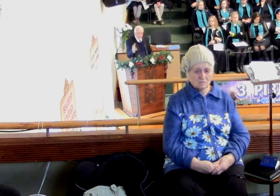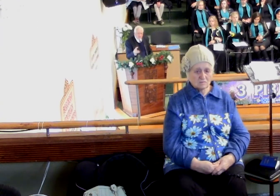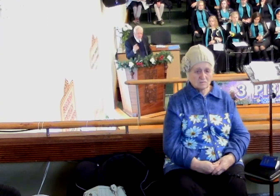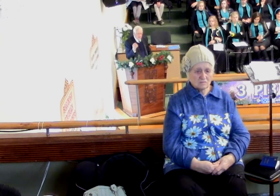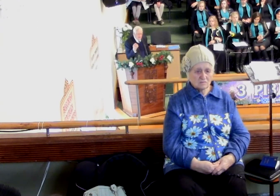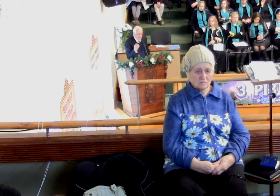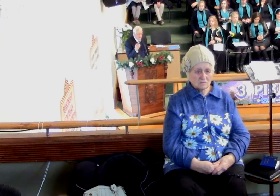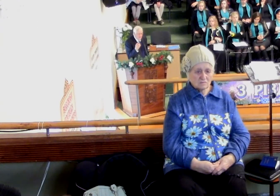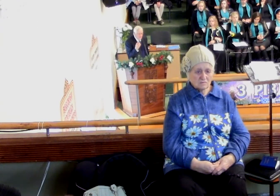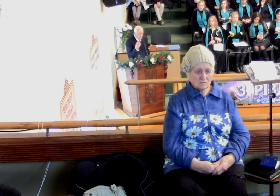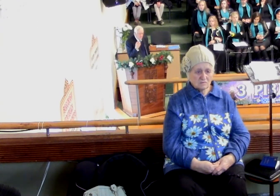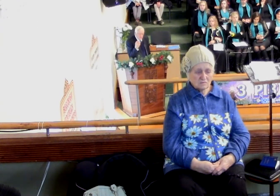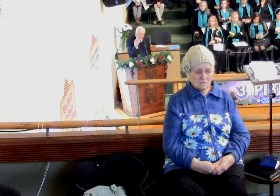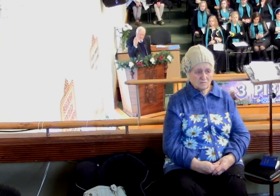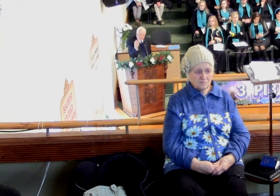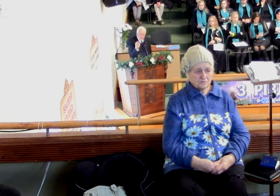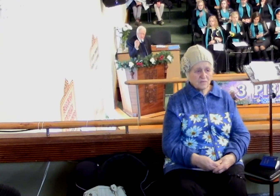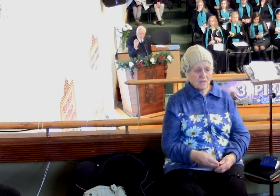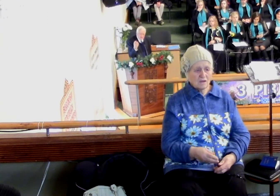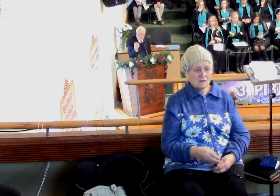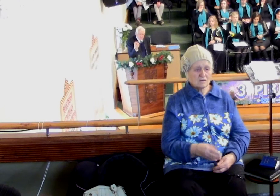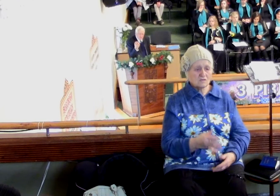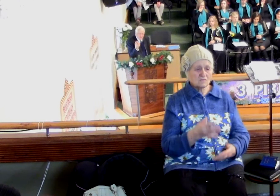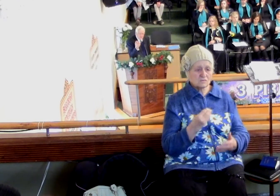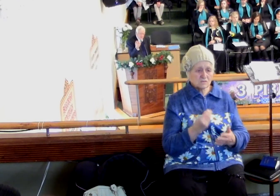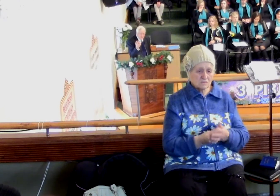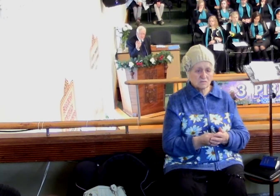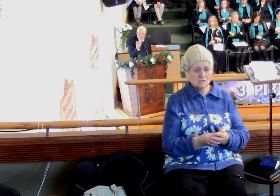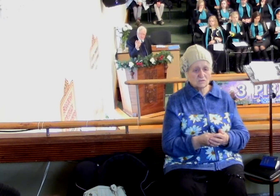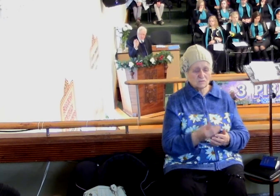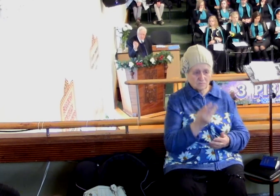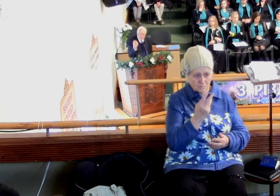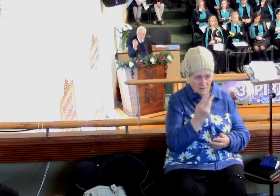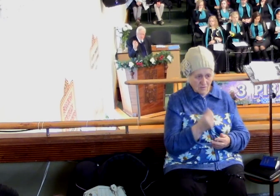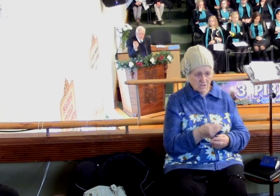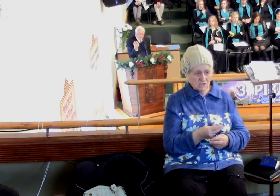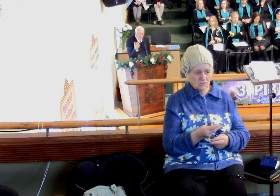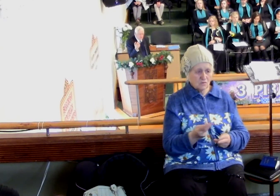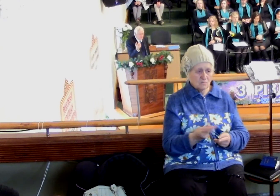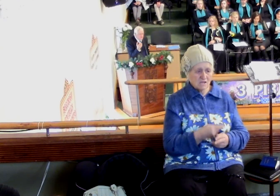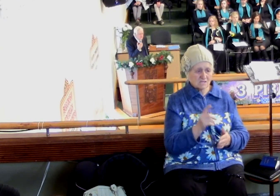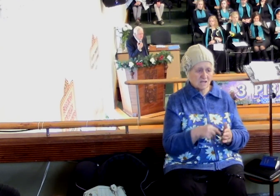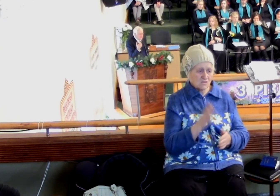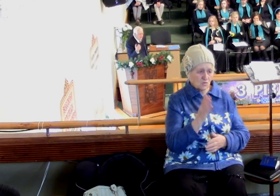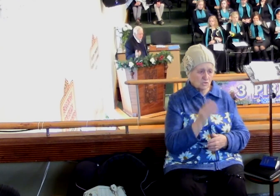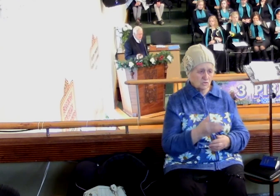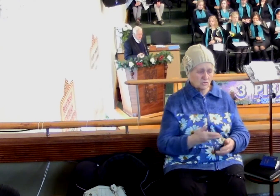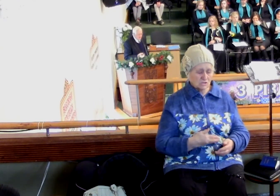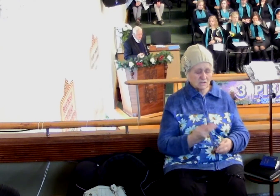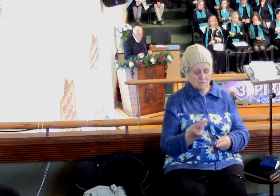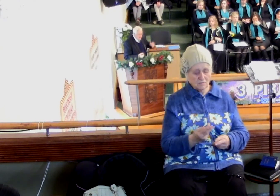свое неверие, в свою серую, мрачную, безнадежную жизнь, в которой нет